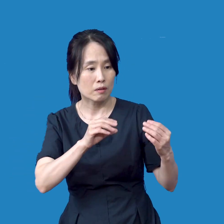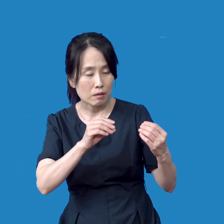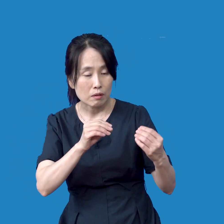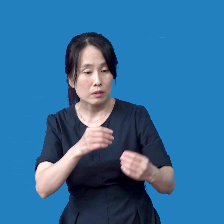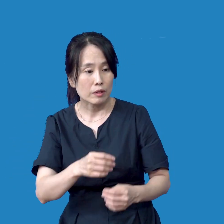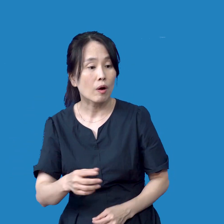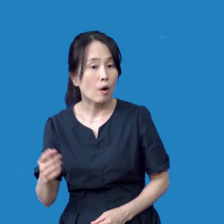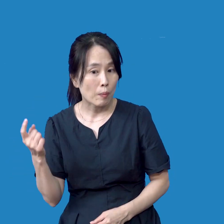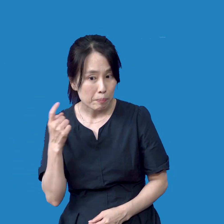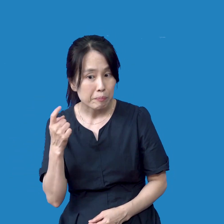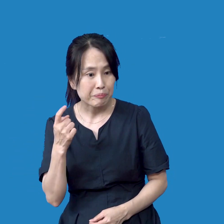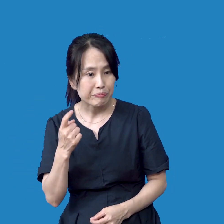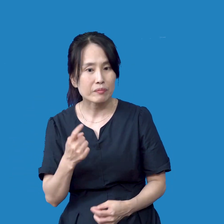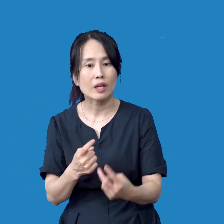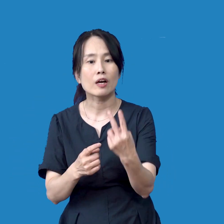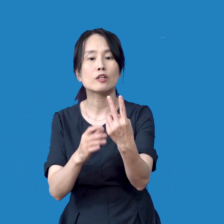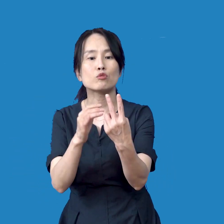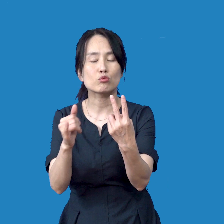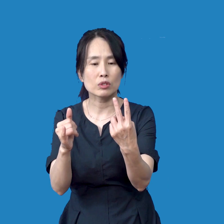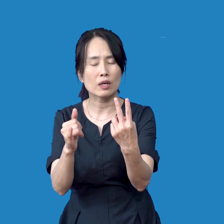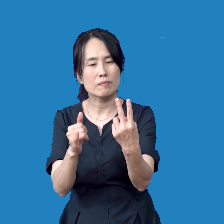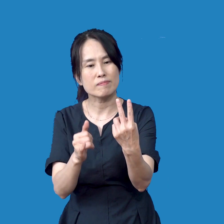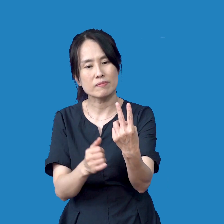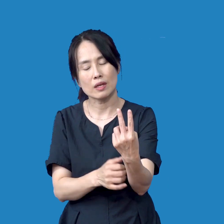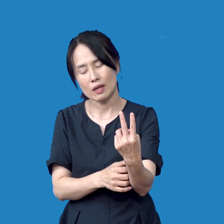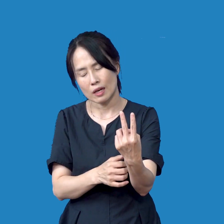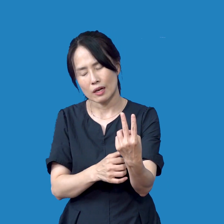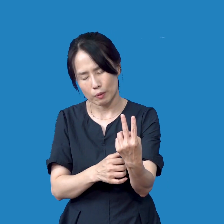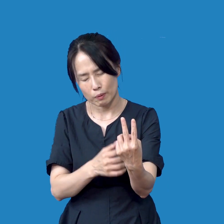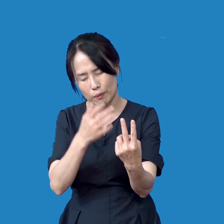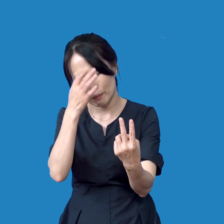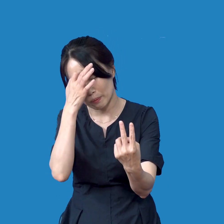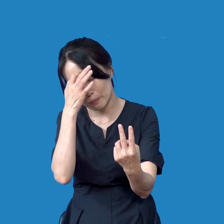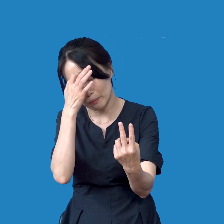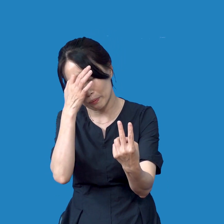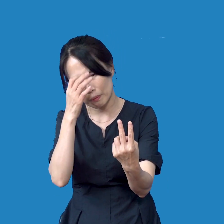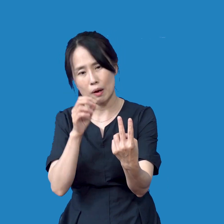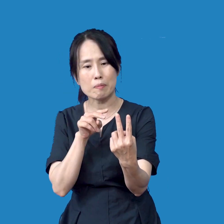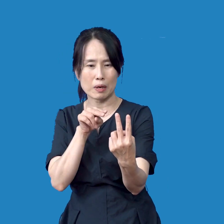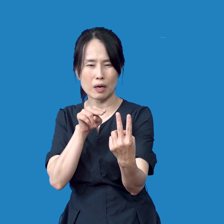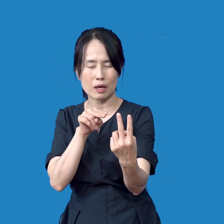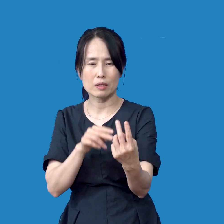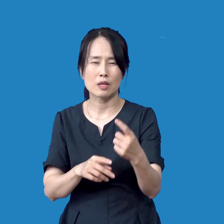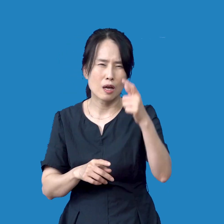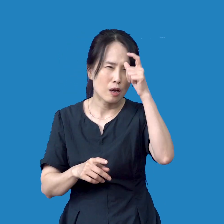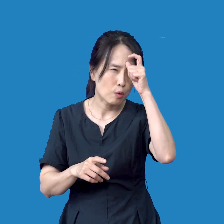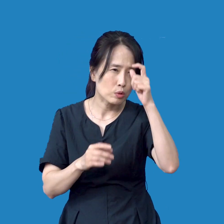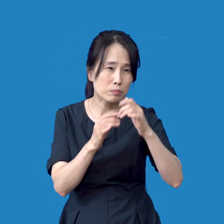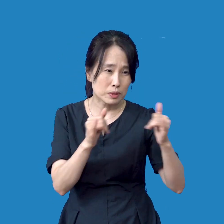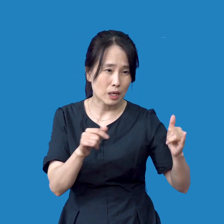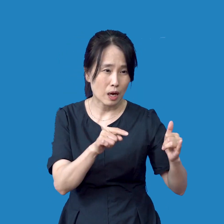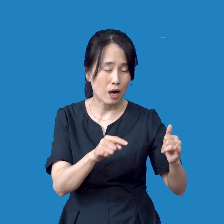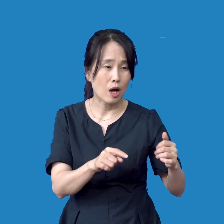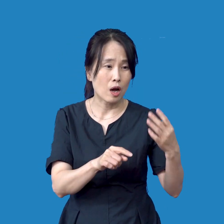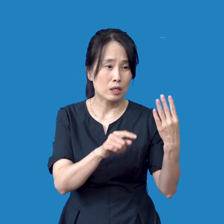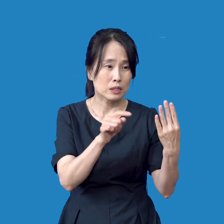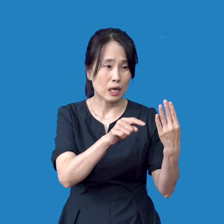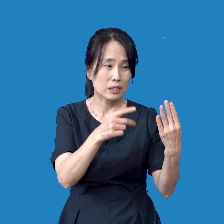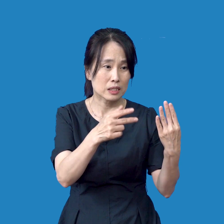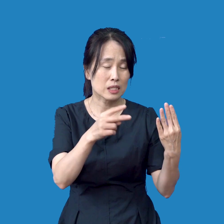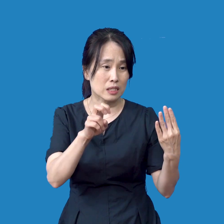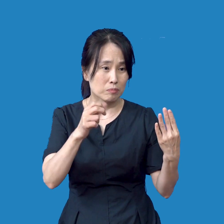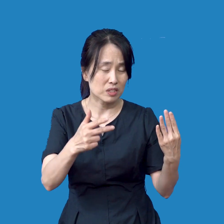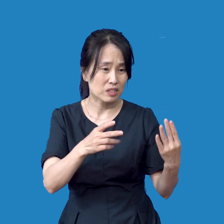다 듣더니 두 사람을 한심한 표정으로 쳐다봅니다. 그리고는 고집에게 네가 47